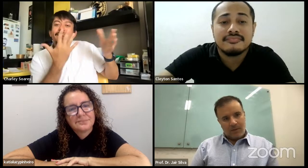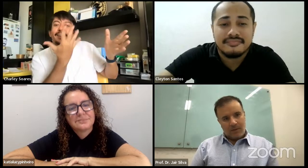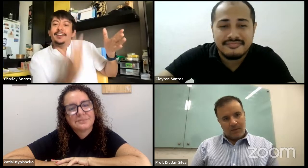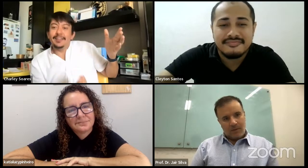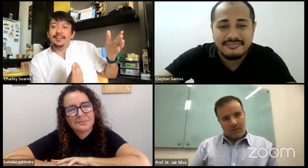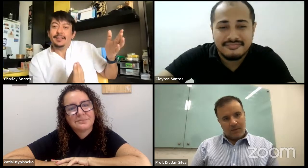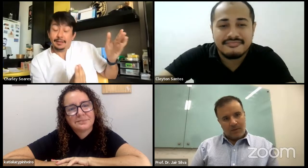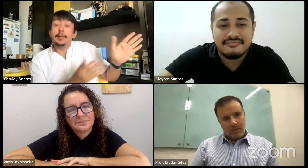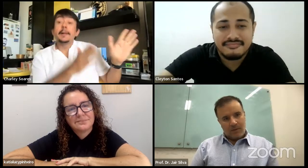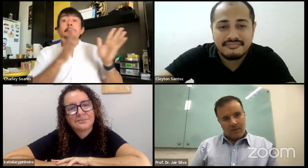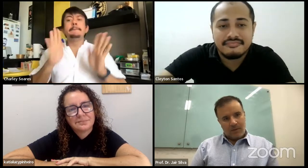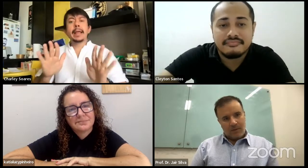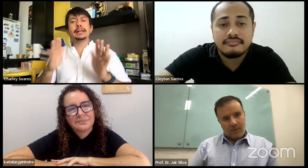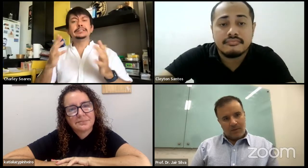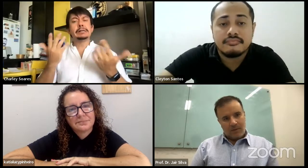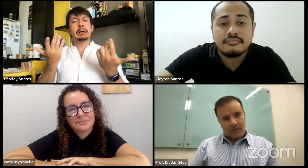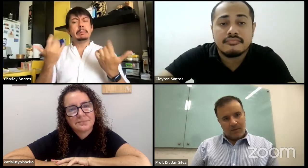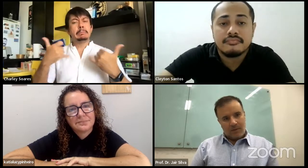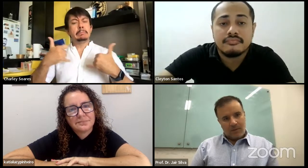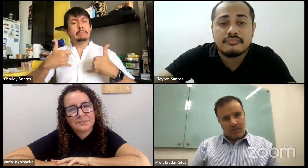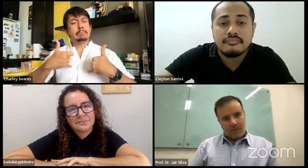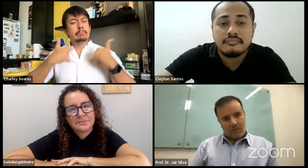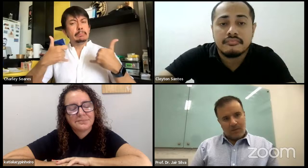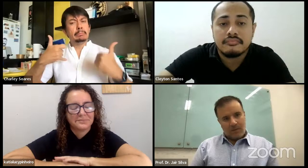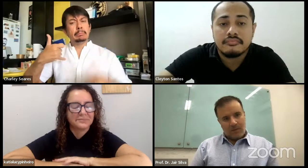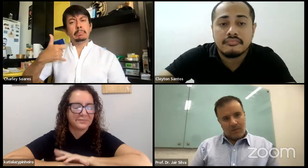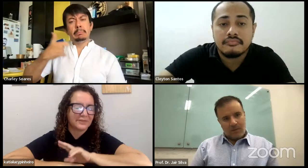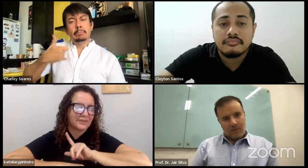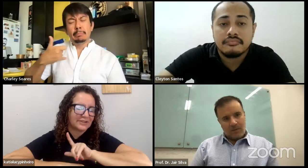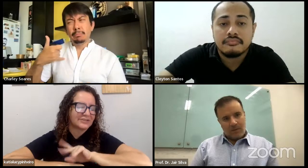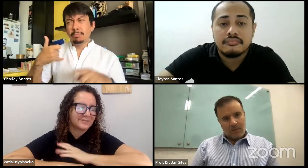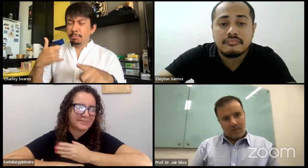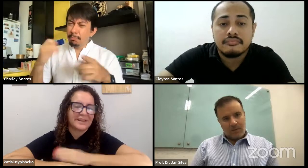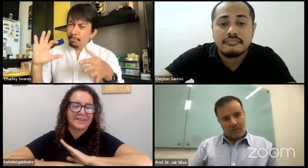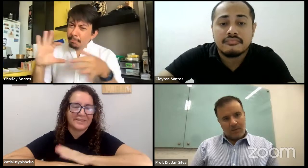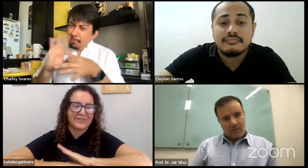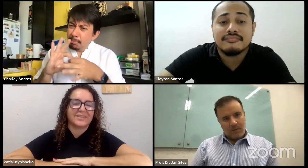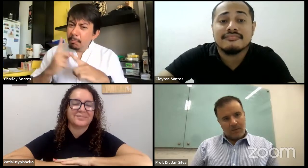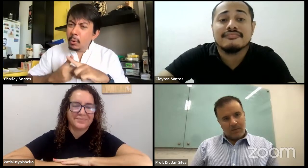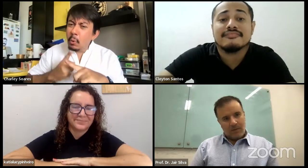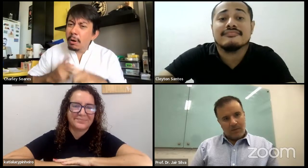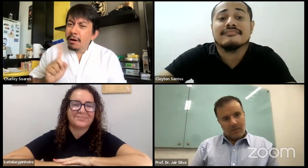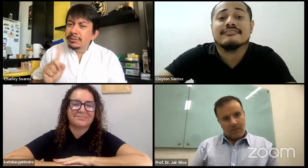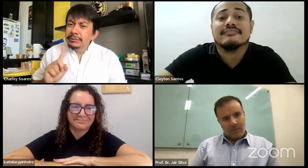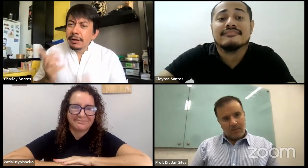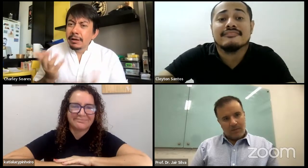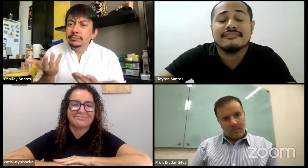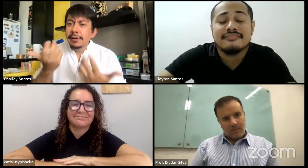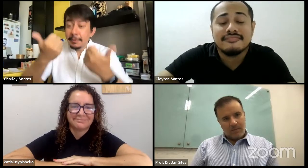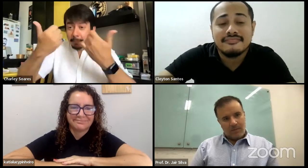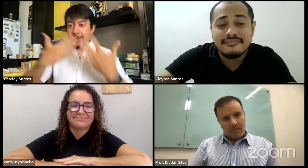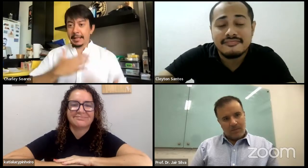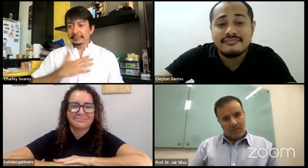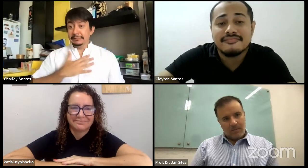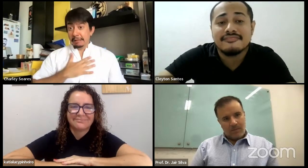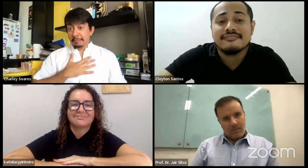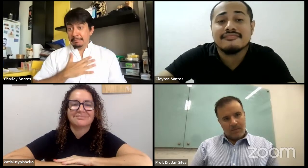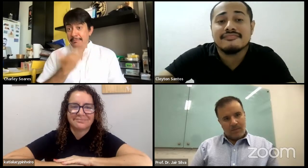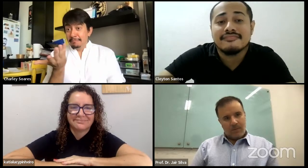com uma mão ou duas mãos, né? Que tem essa questão da redução que você trouxe na dissertação, mas o de aniversário e o de